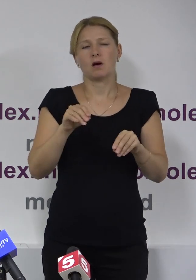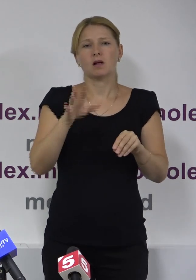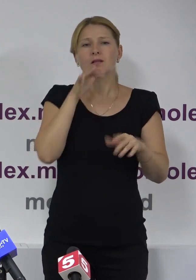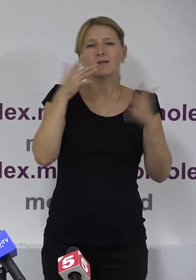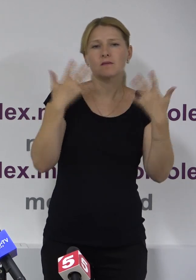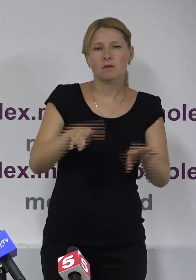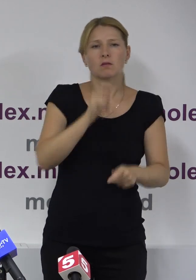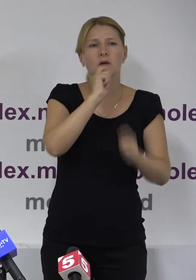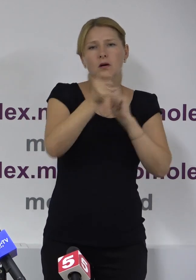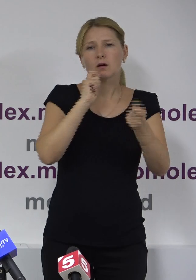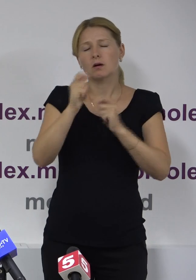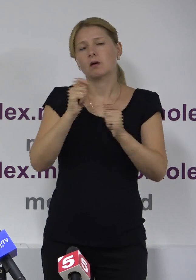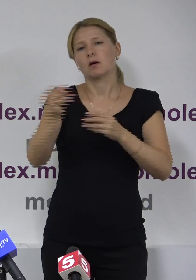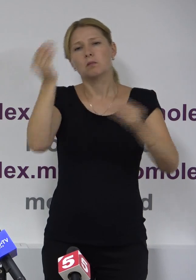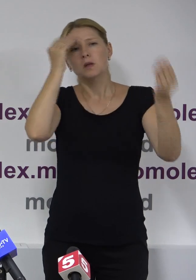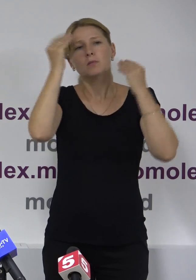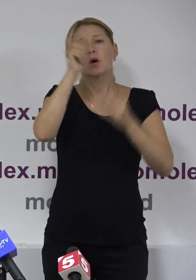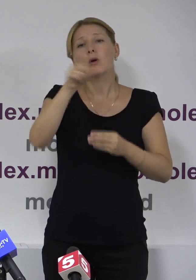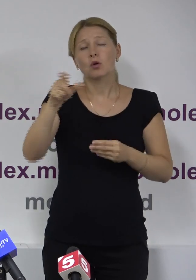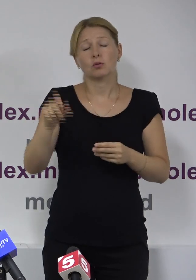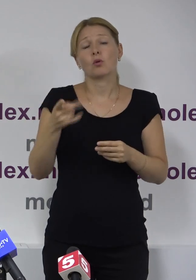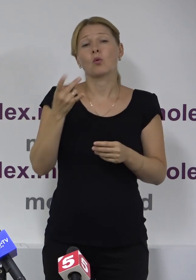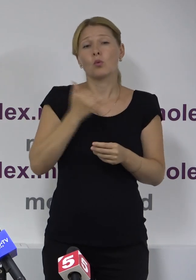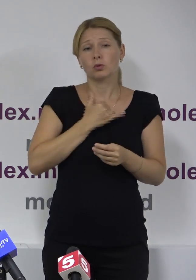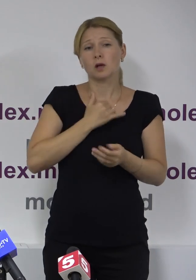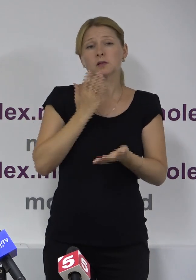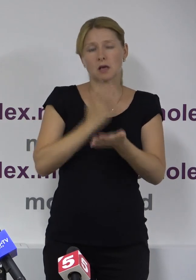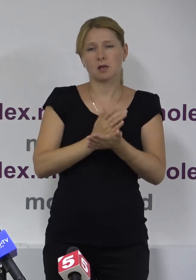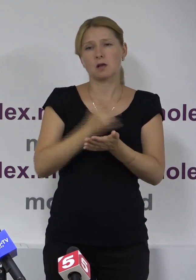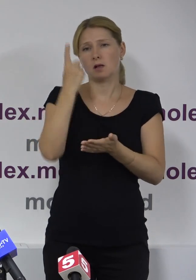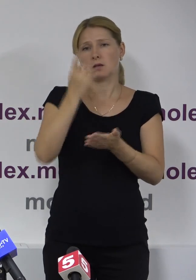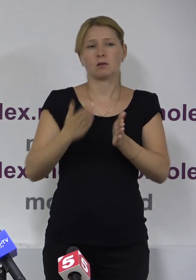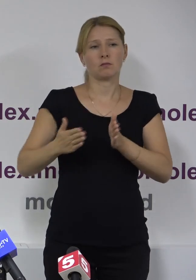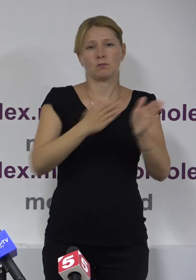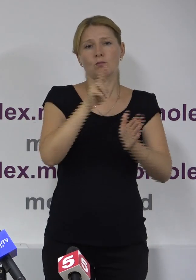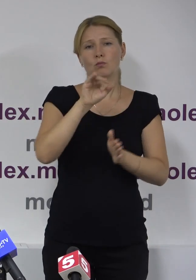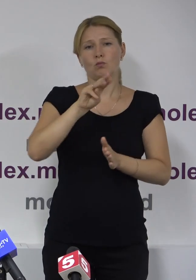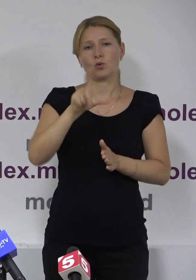care este direcția spre care privește Republica Moldova.